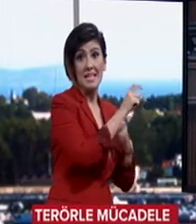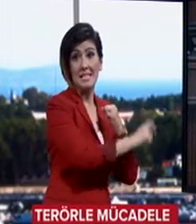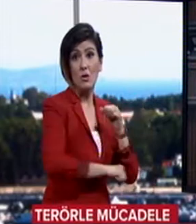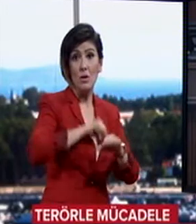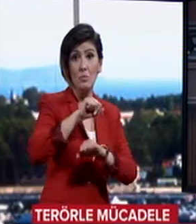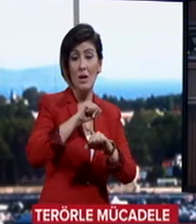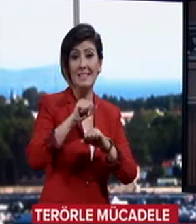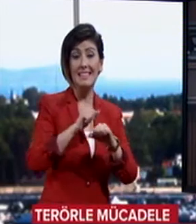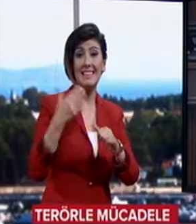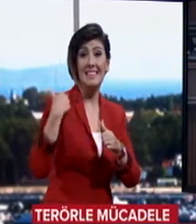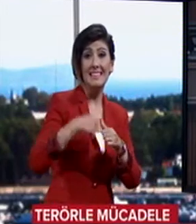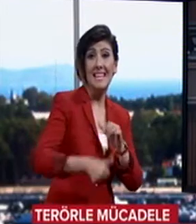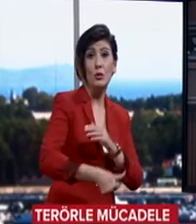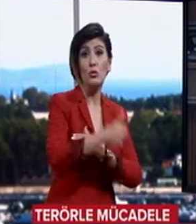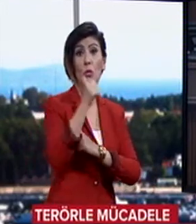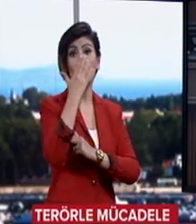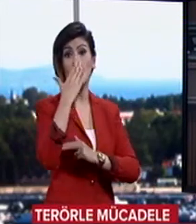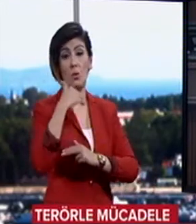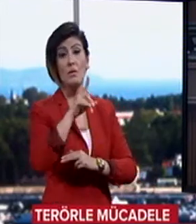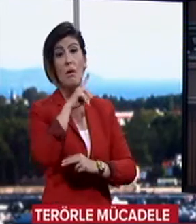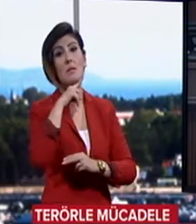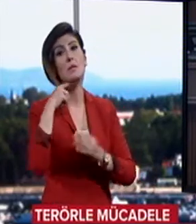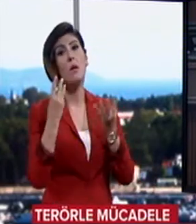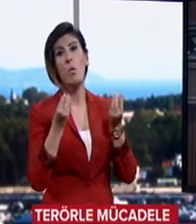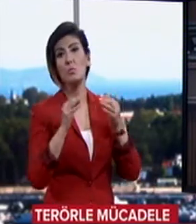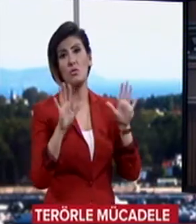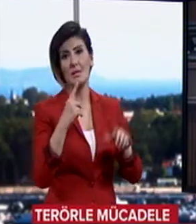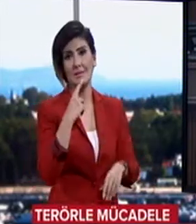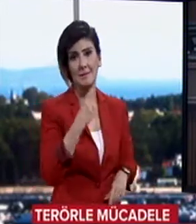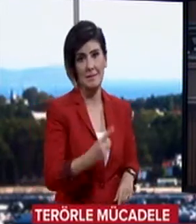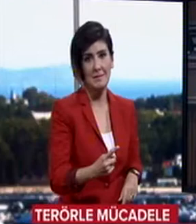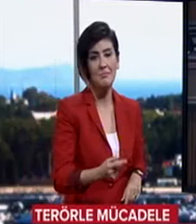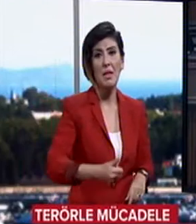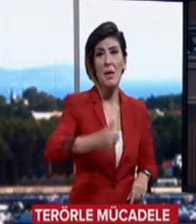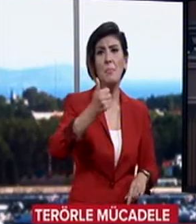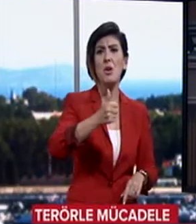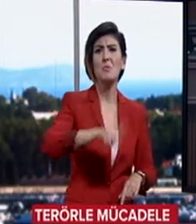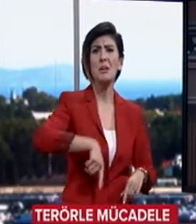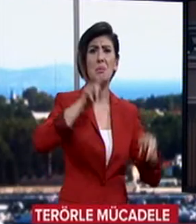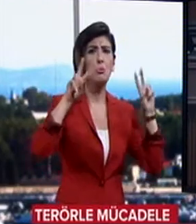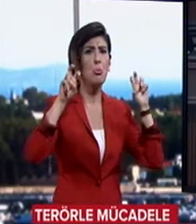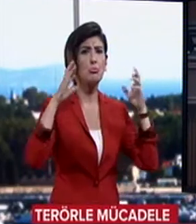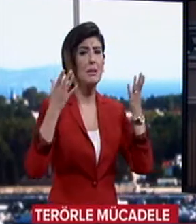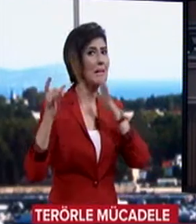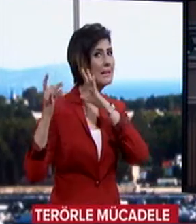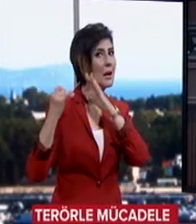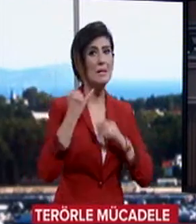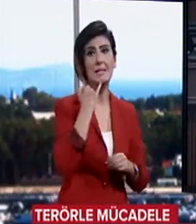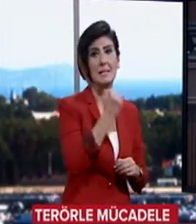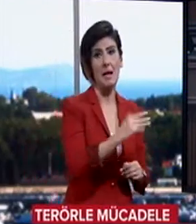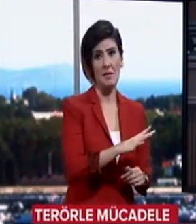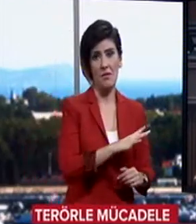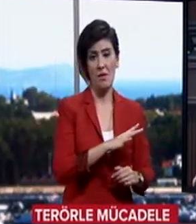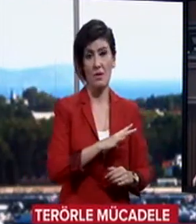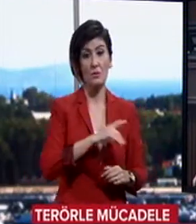terörle mücadeleden geri dönüş yoktur ve asla olmayacaktır, dedi. Başbakanın gündeminde Diyarbakır ziyareti de